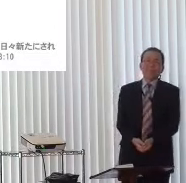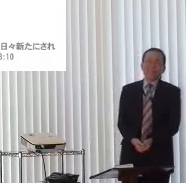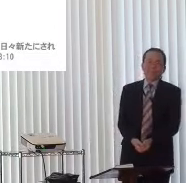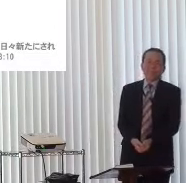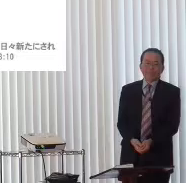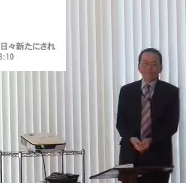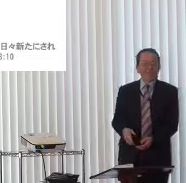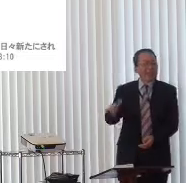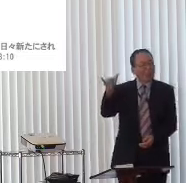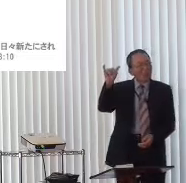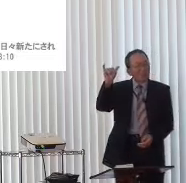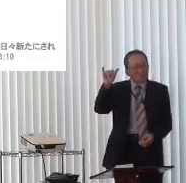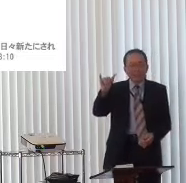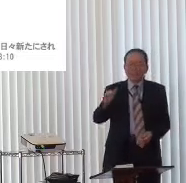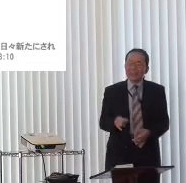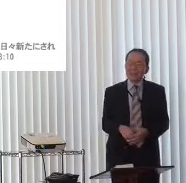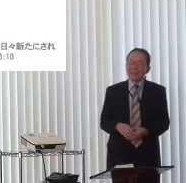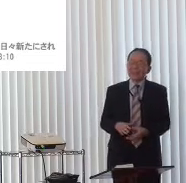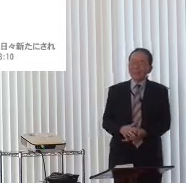あのヤコブが、